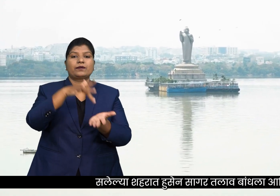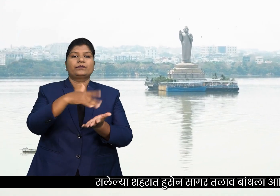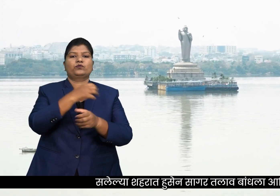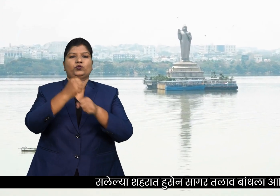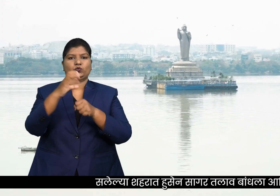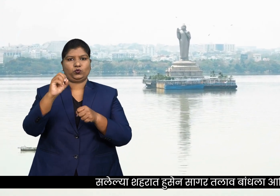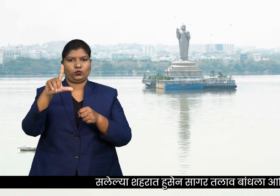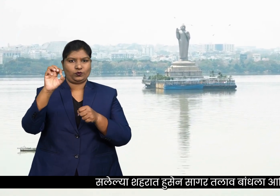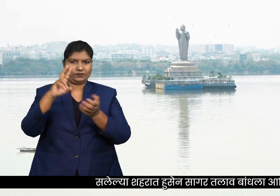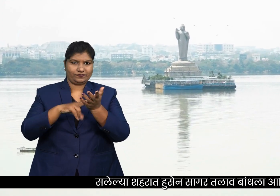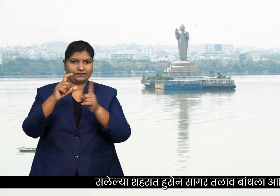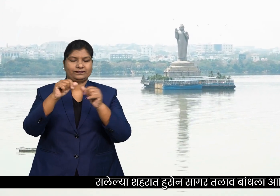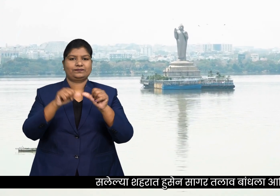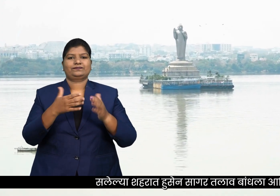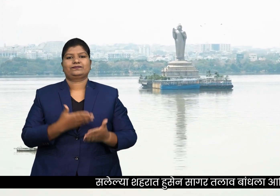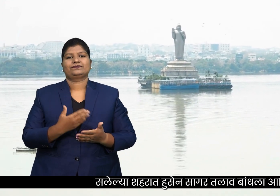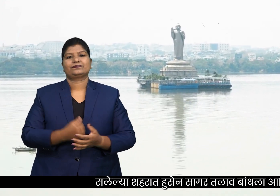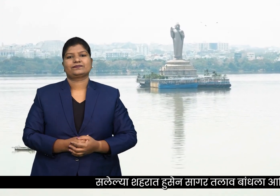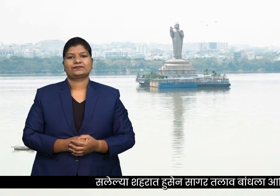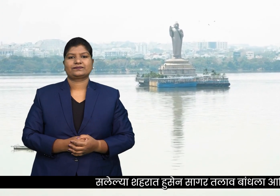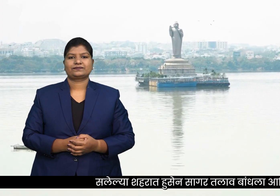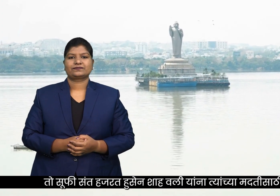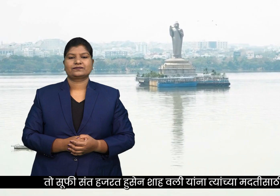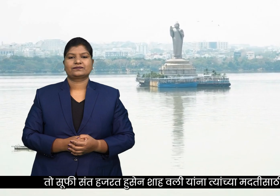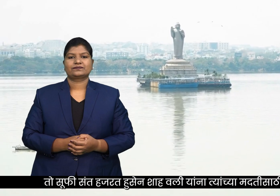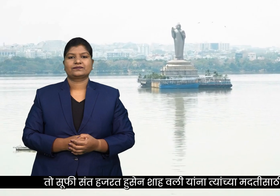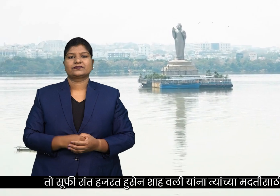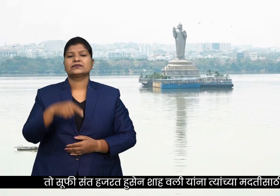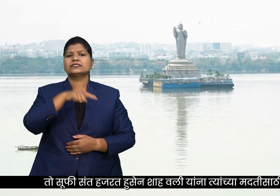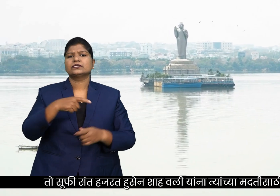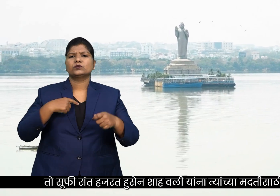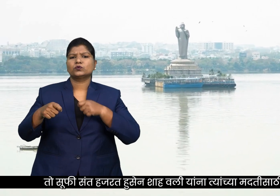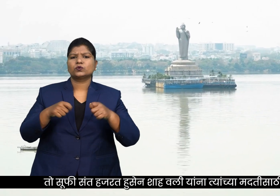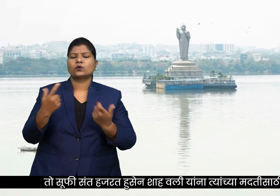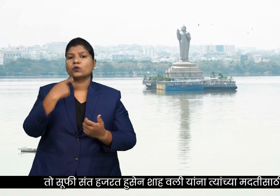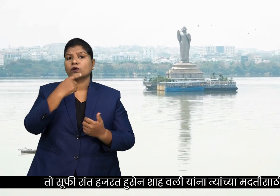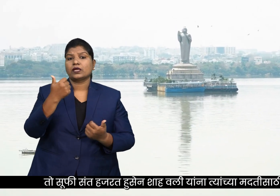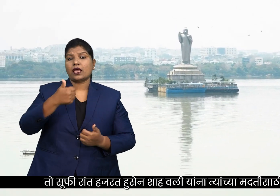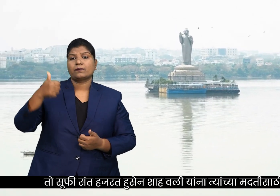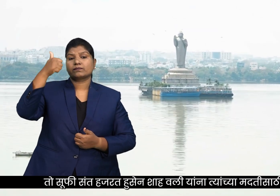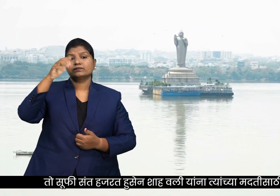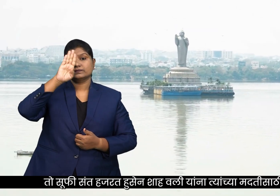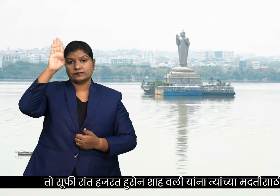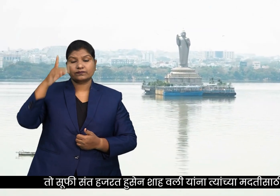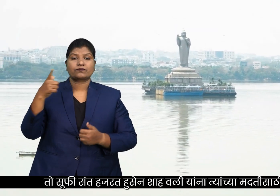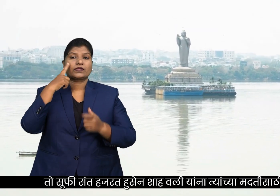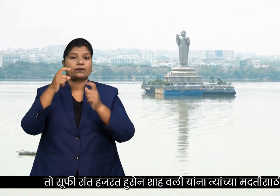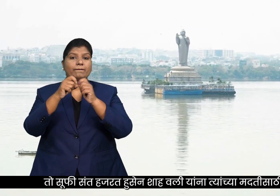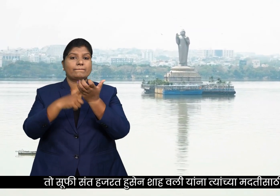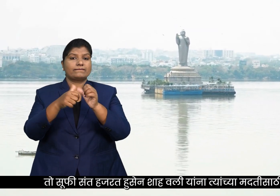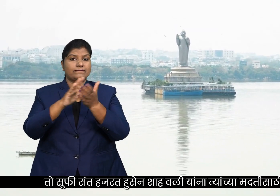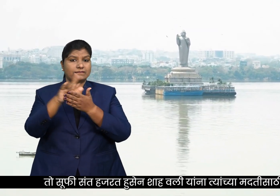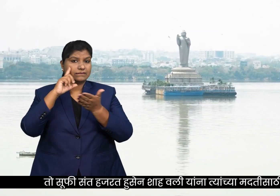असलेल्या शहरात हुसेन सागर तलाव बांधला आणि तो सुफी संत हजरत हुसेन शाह वाली